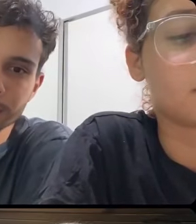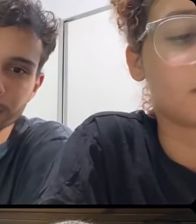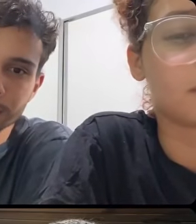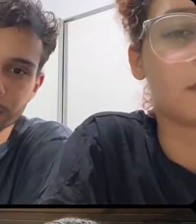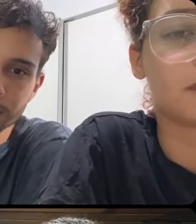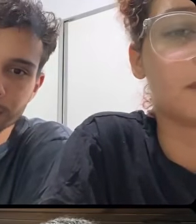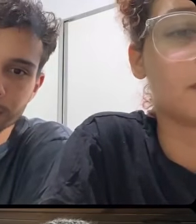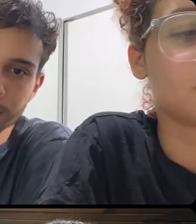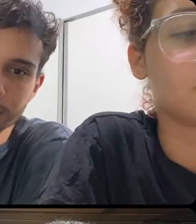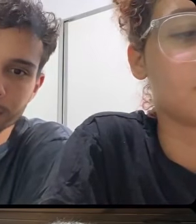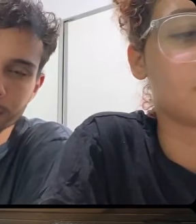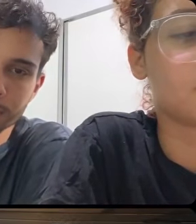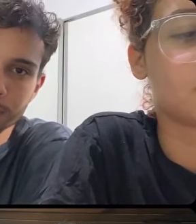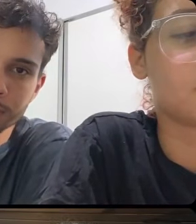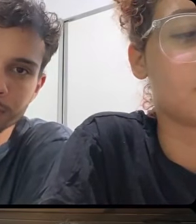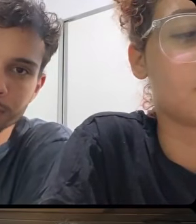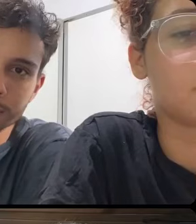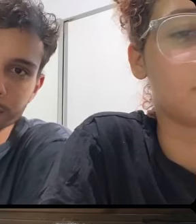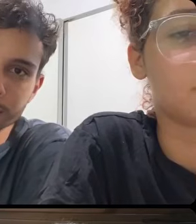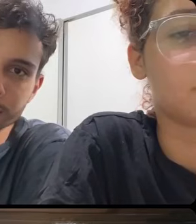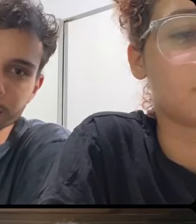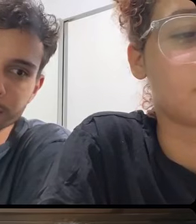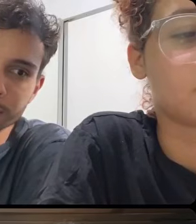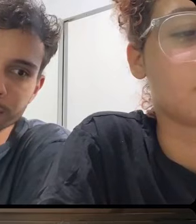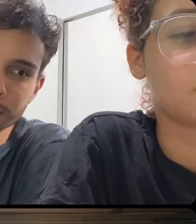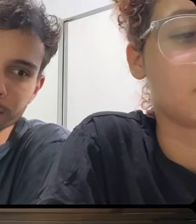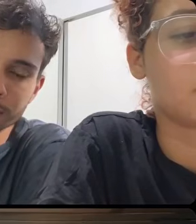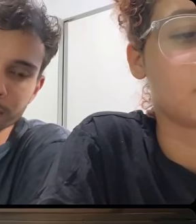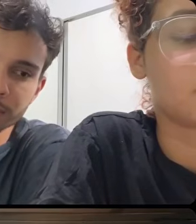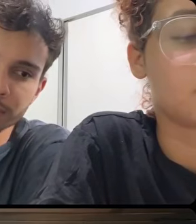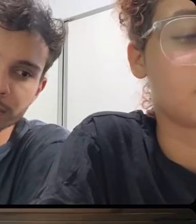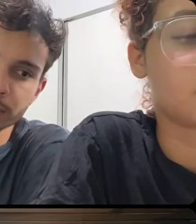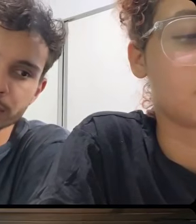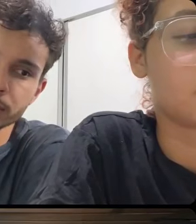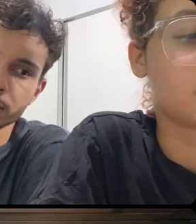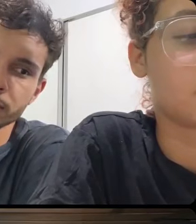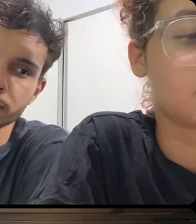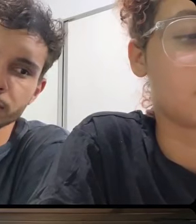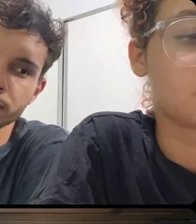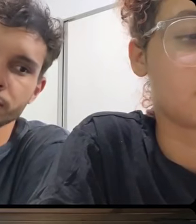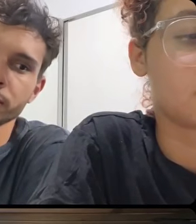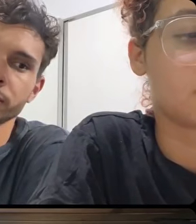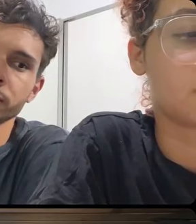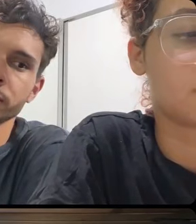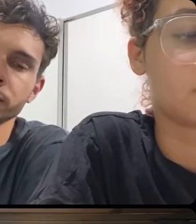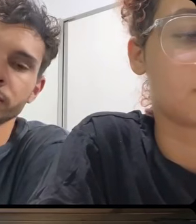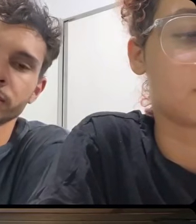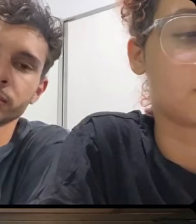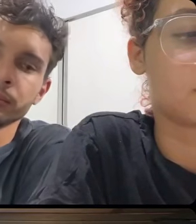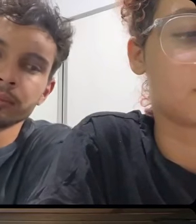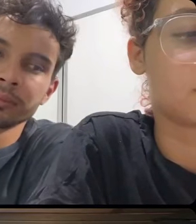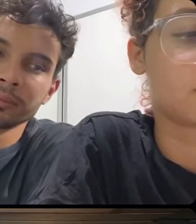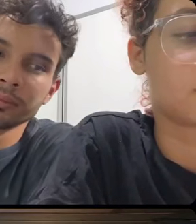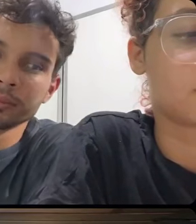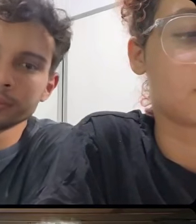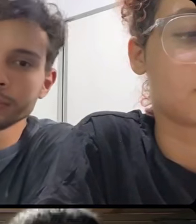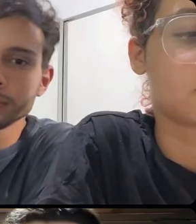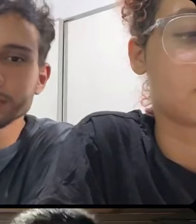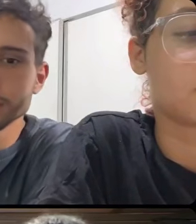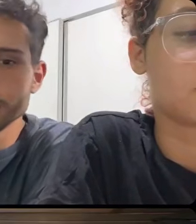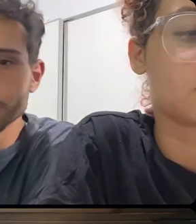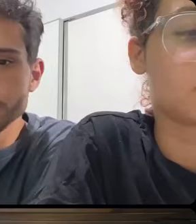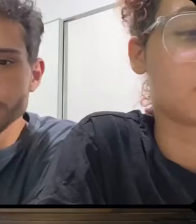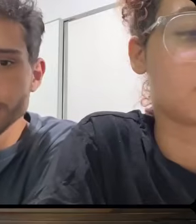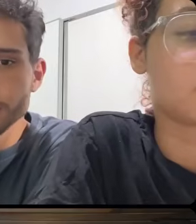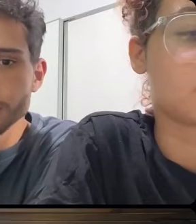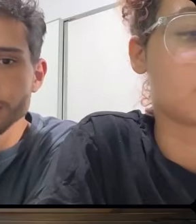eu achei diferente, entendeu? Diferente e muito bom. A forma de como vocês evangelizam e com certeza para negócio também,